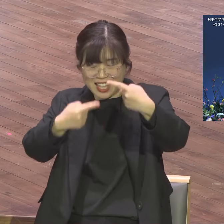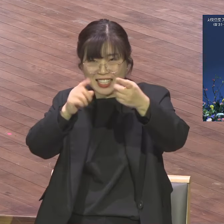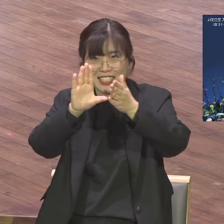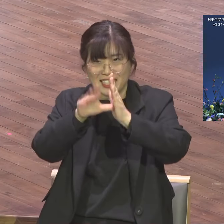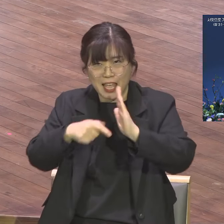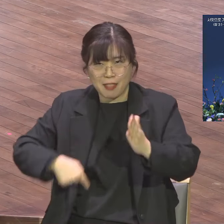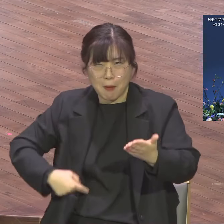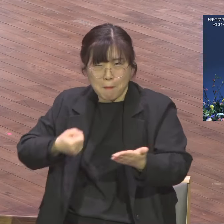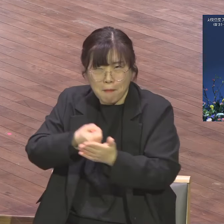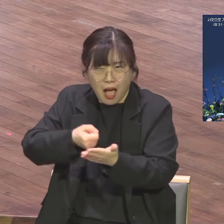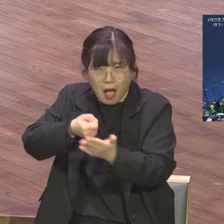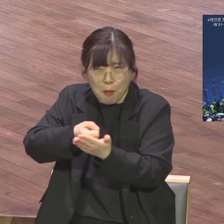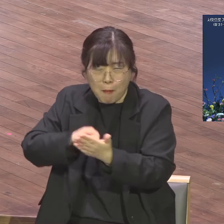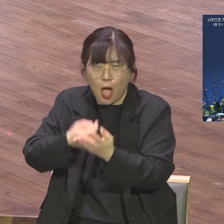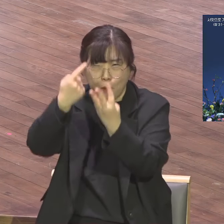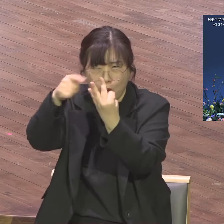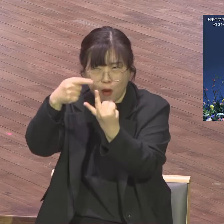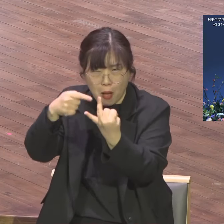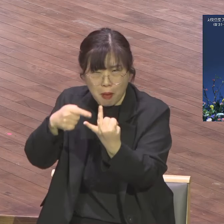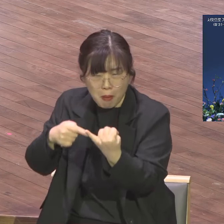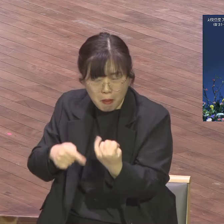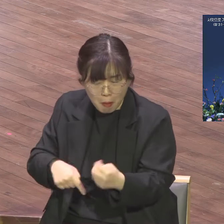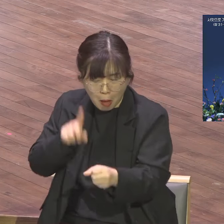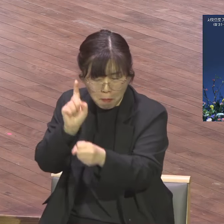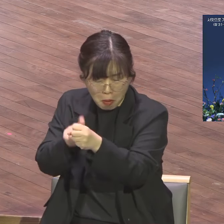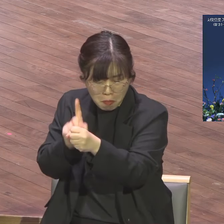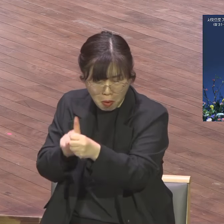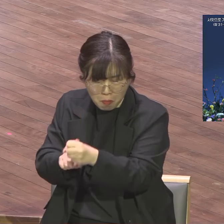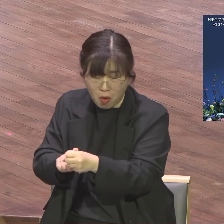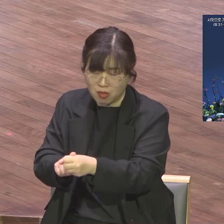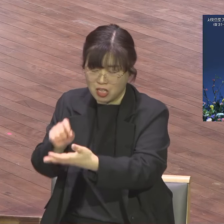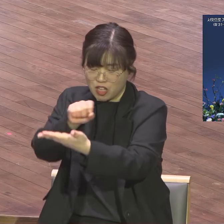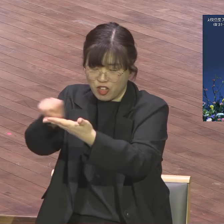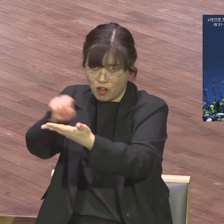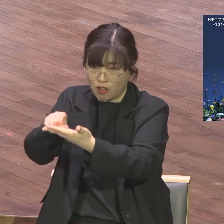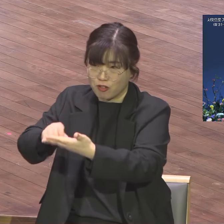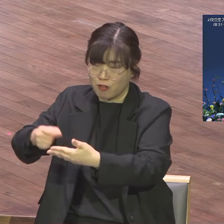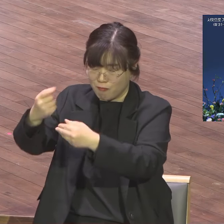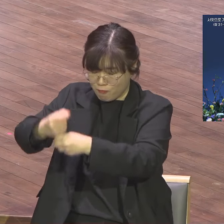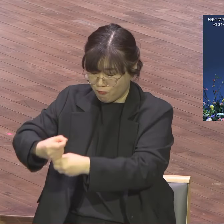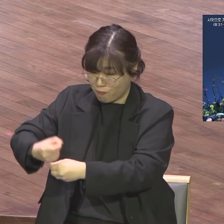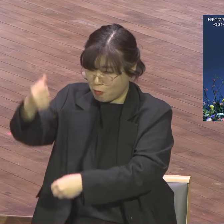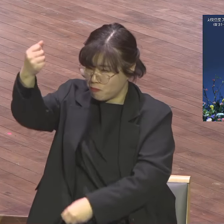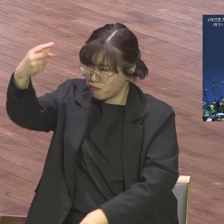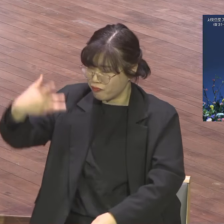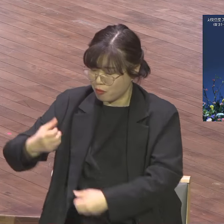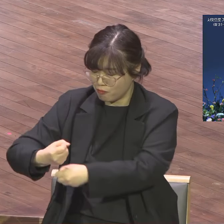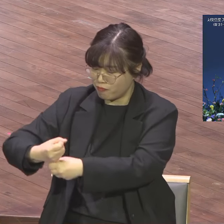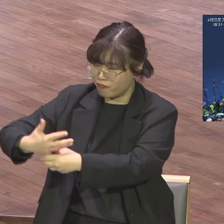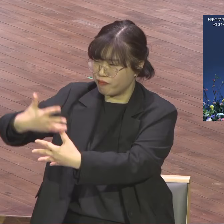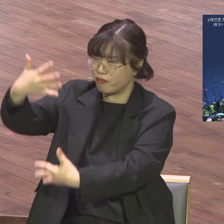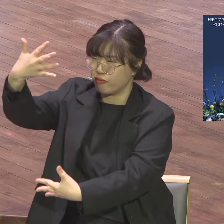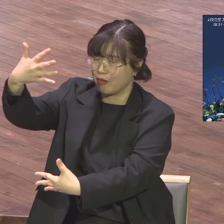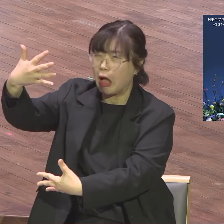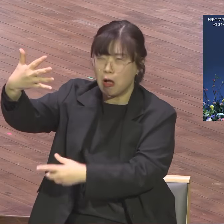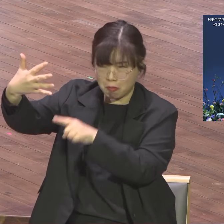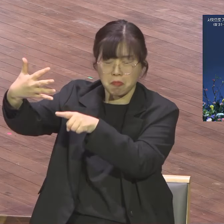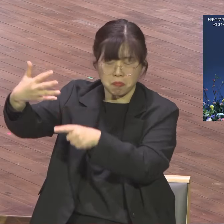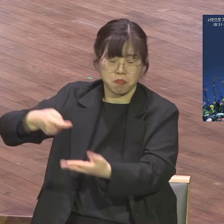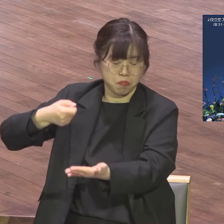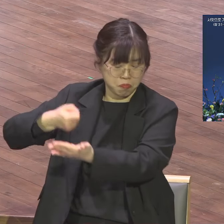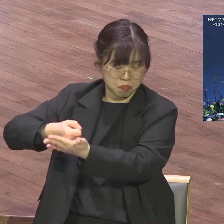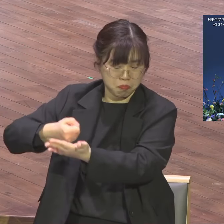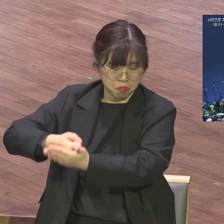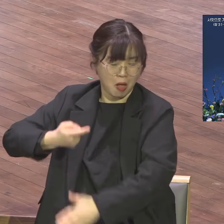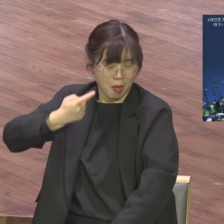작심 3일 지나면 다 그냥 없어져버려. 없어져. 옛날로 돌아가. 반복합니다. 그것도 계속 다람 쳇바퀴